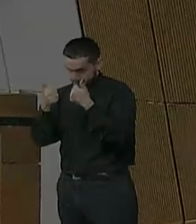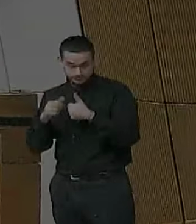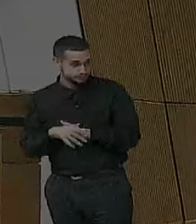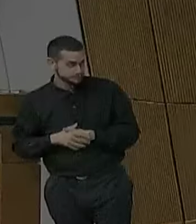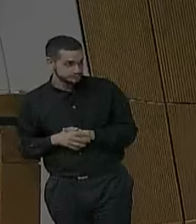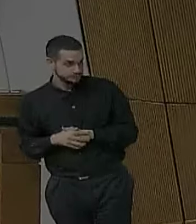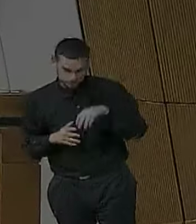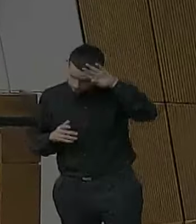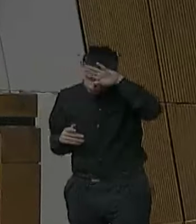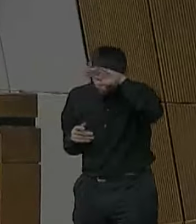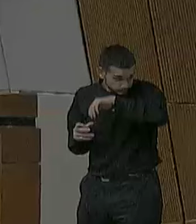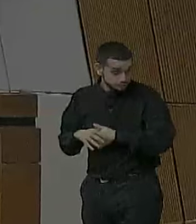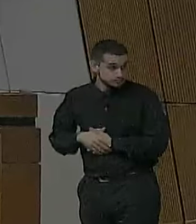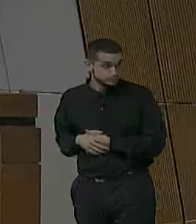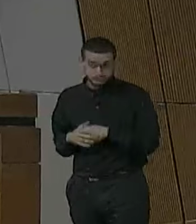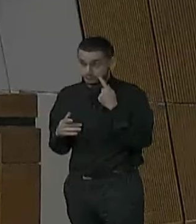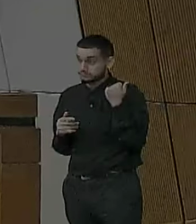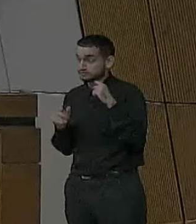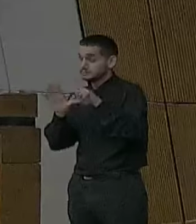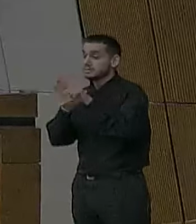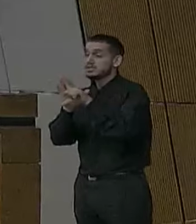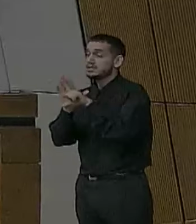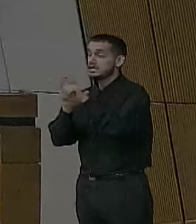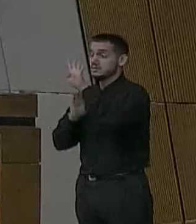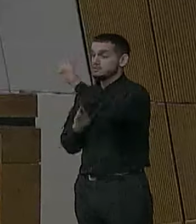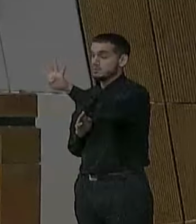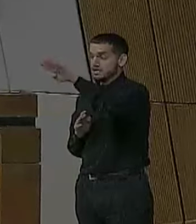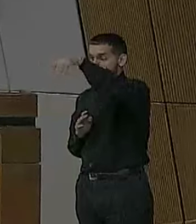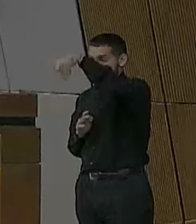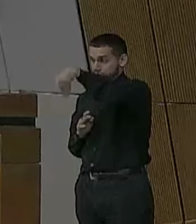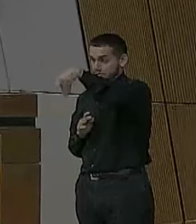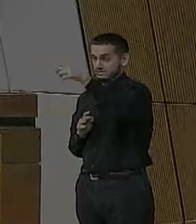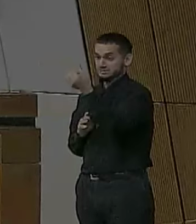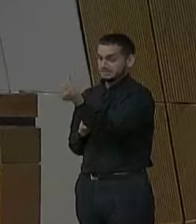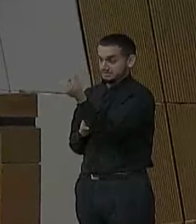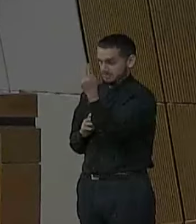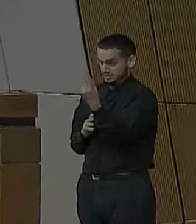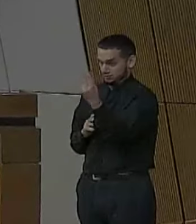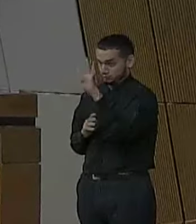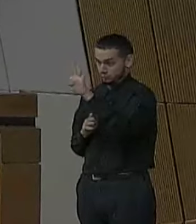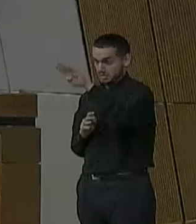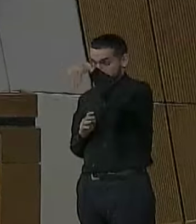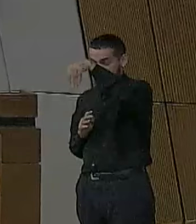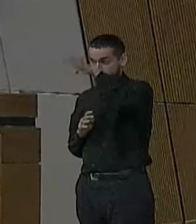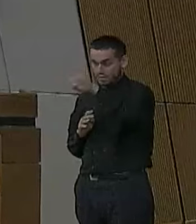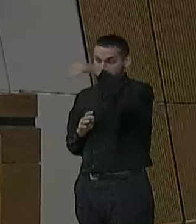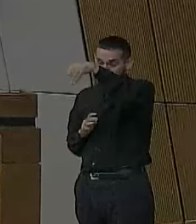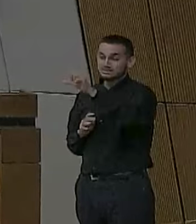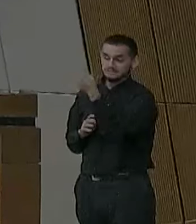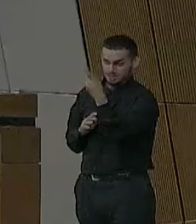ese sentido, la ley 4962 del año 2013 es la que